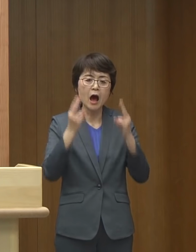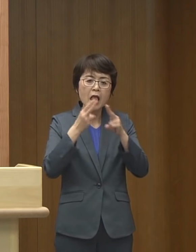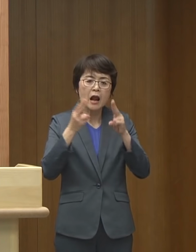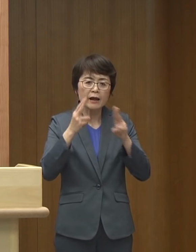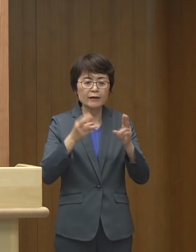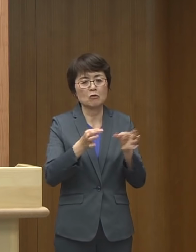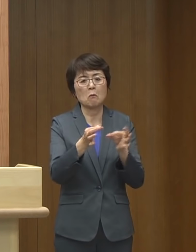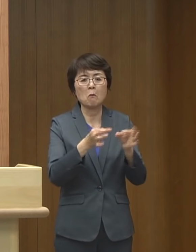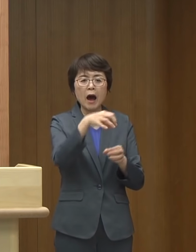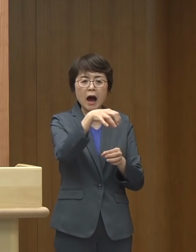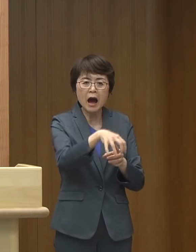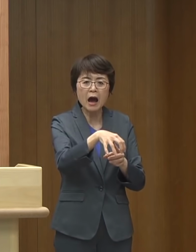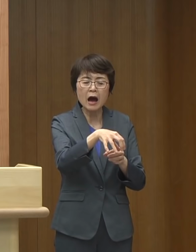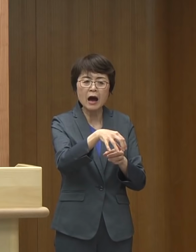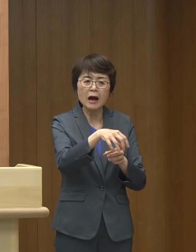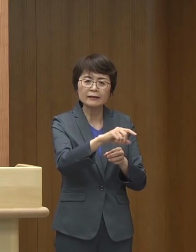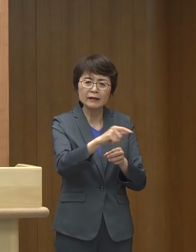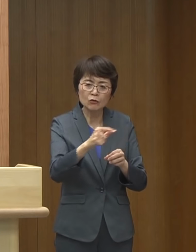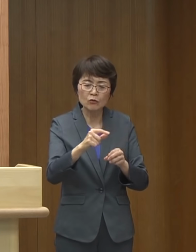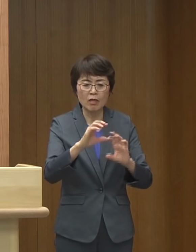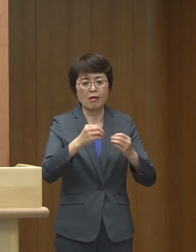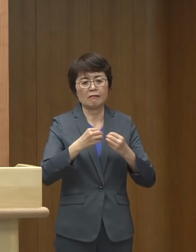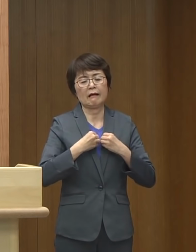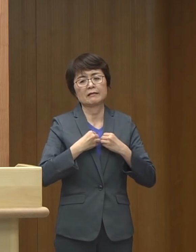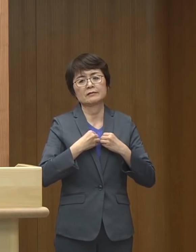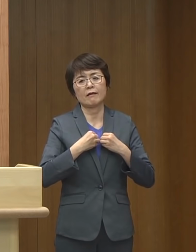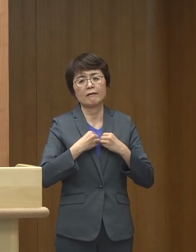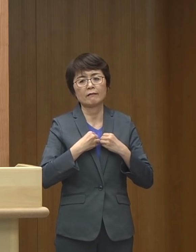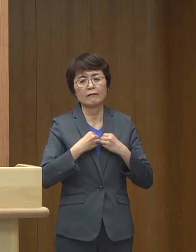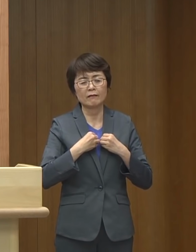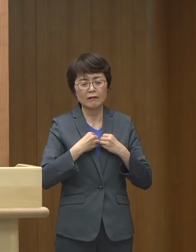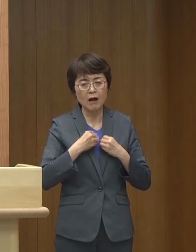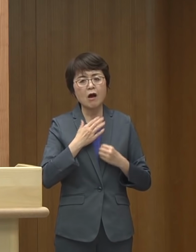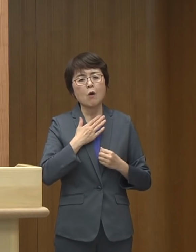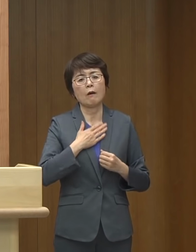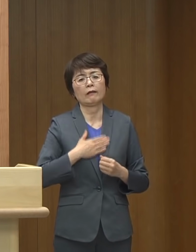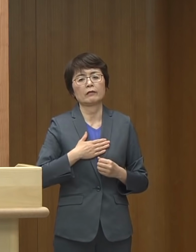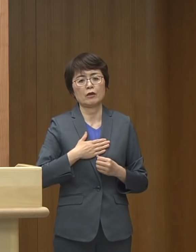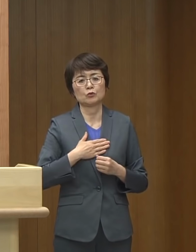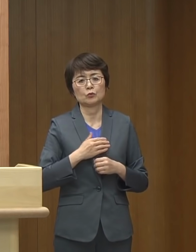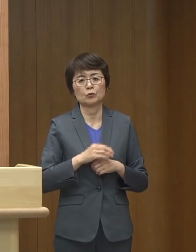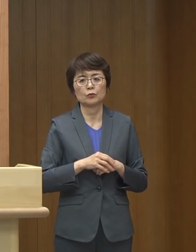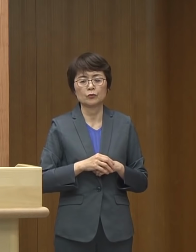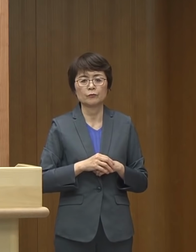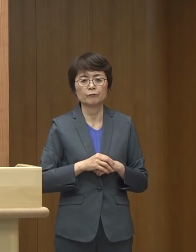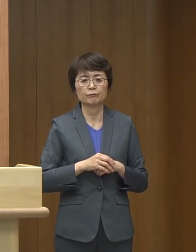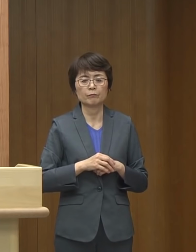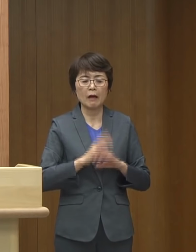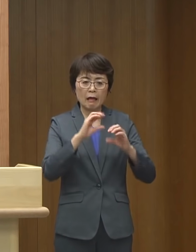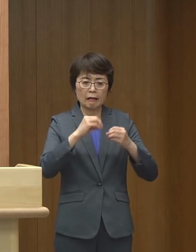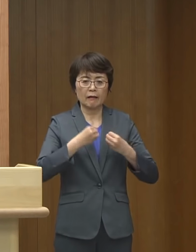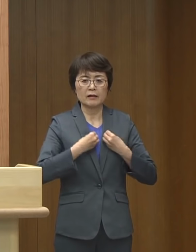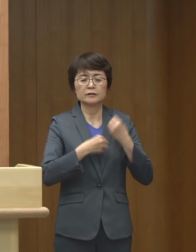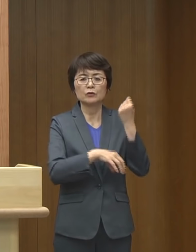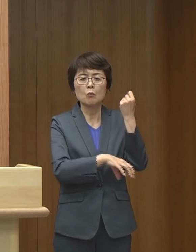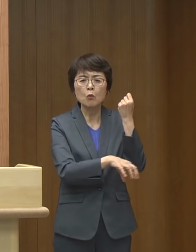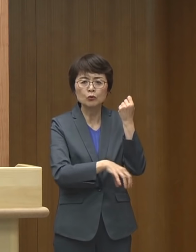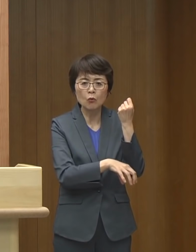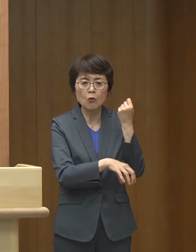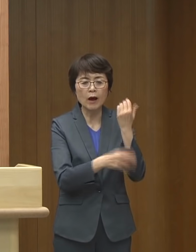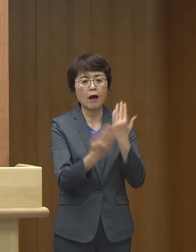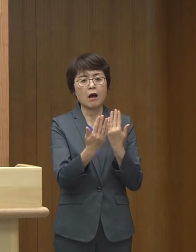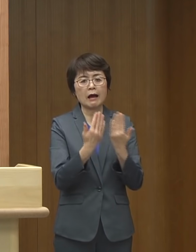ね、感染例が確認をされているわけでございますけども、いわゆる感染源が明確